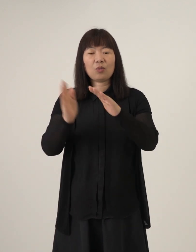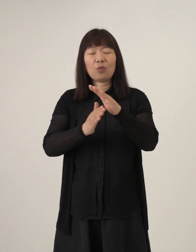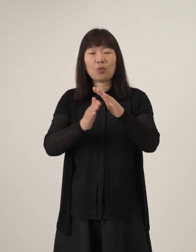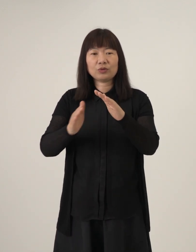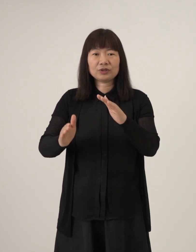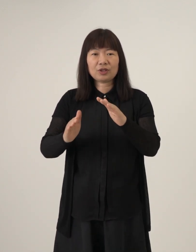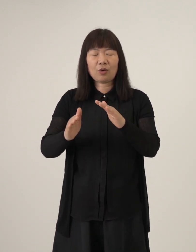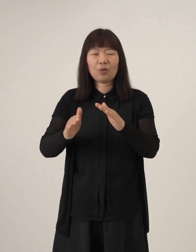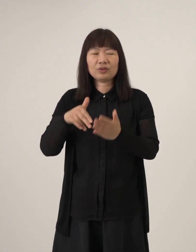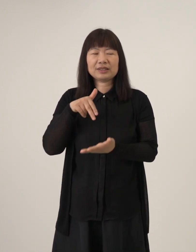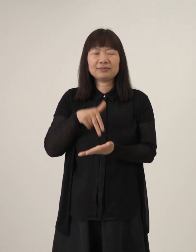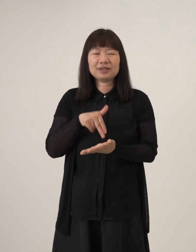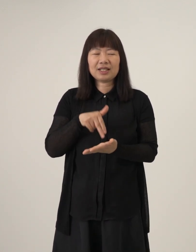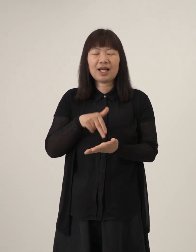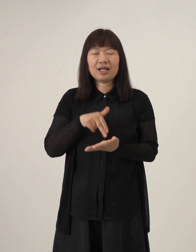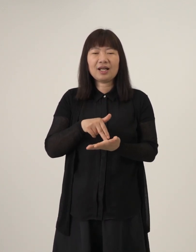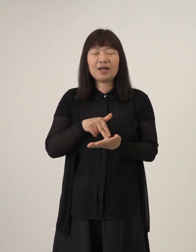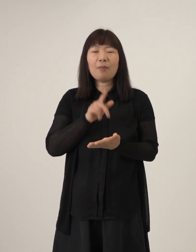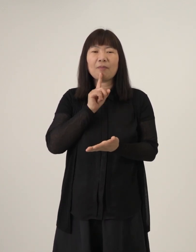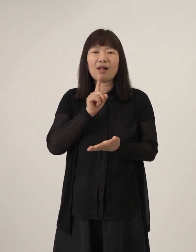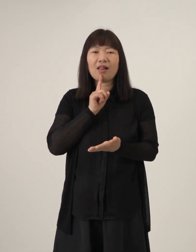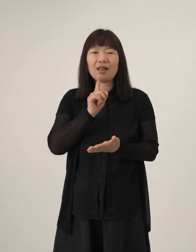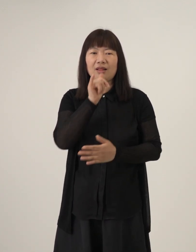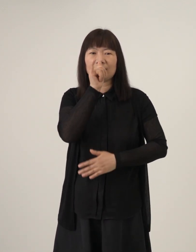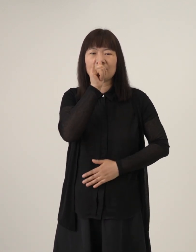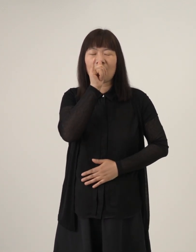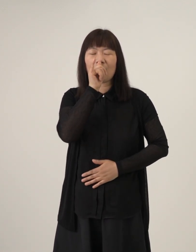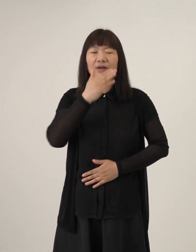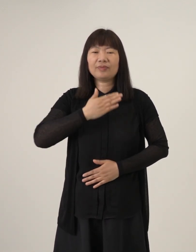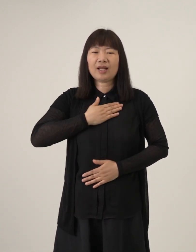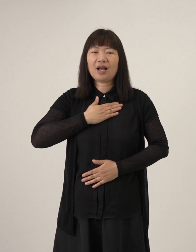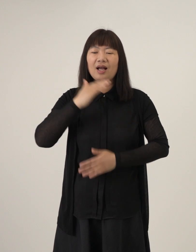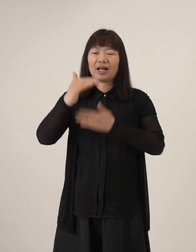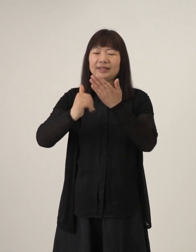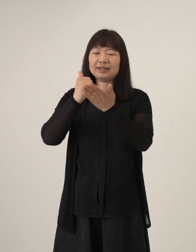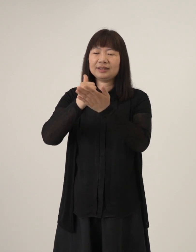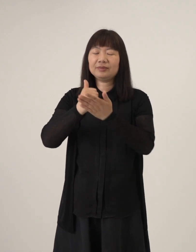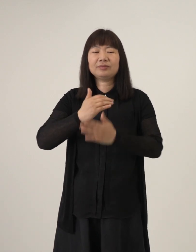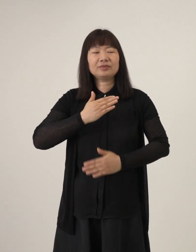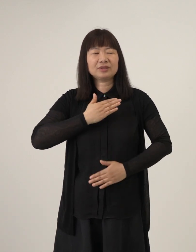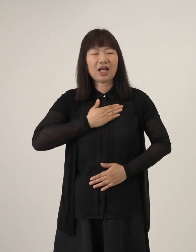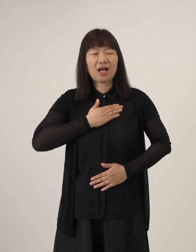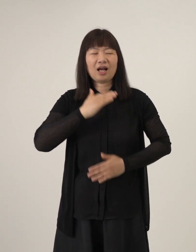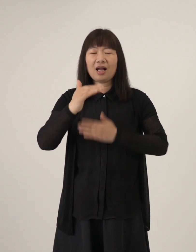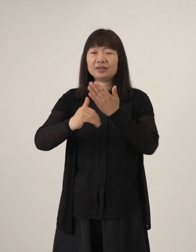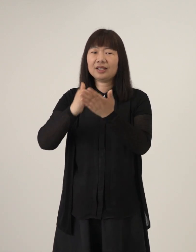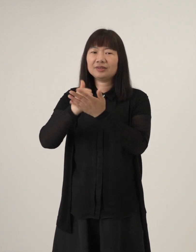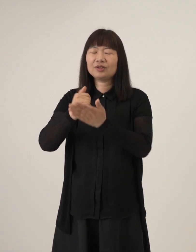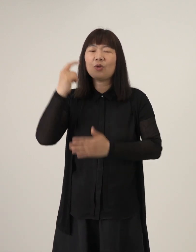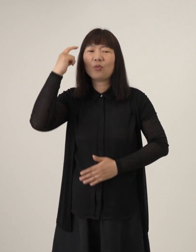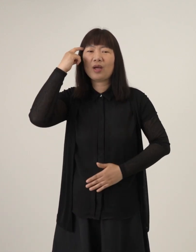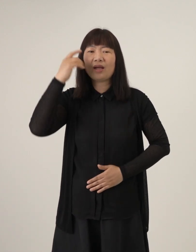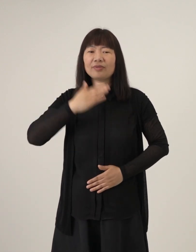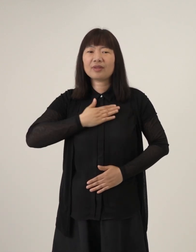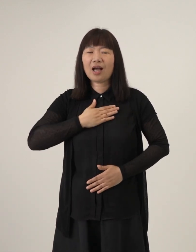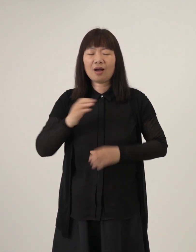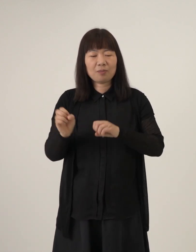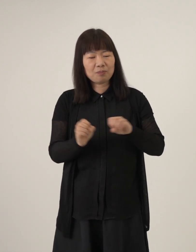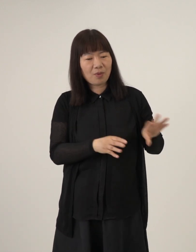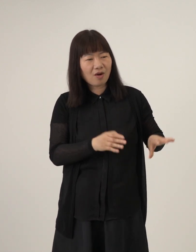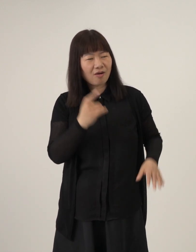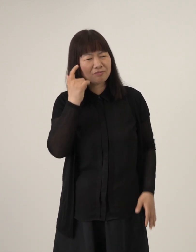공적인 표현을 쓰시는데 나의 하나님이여 나의 하나님이여 어찌하여 나를